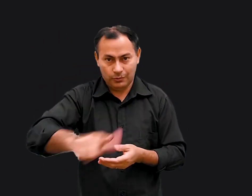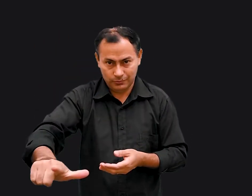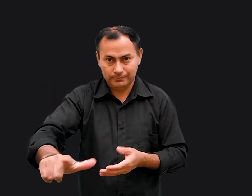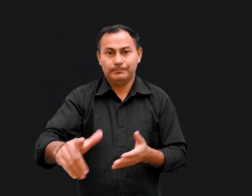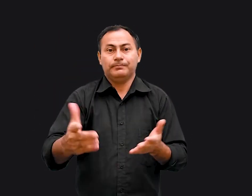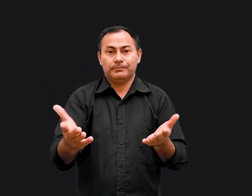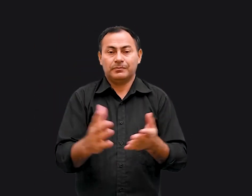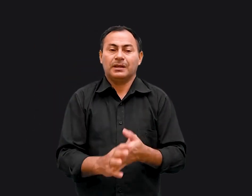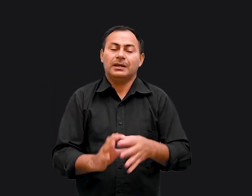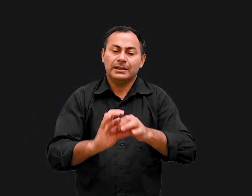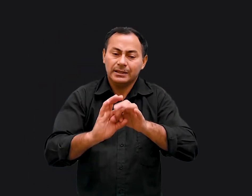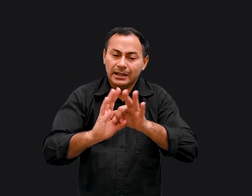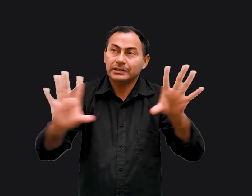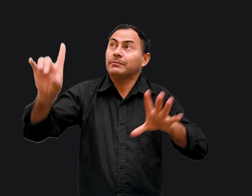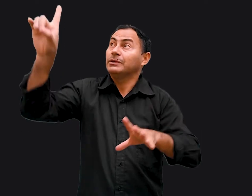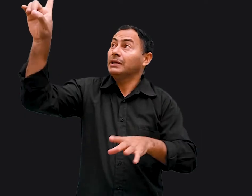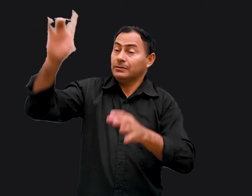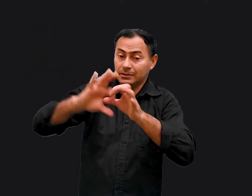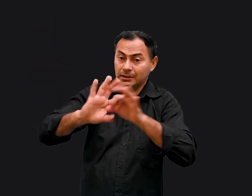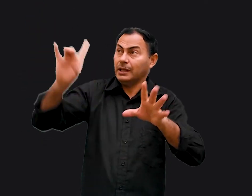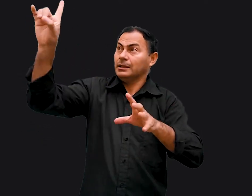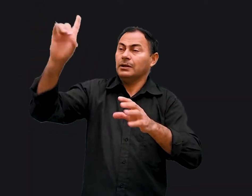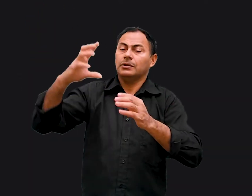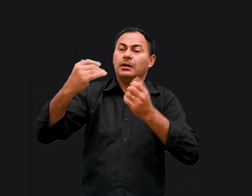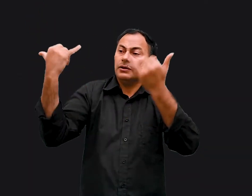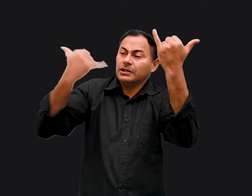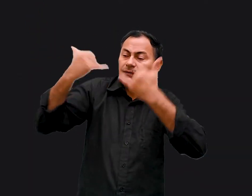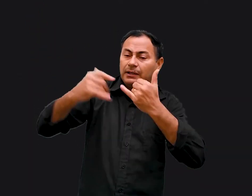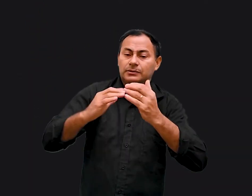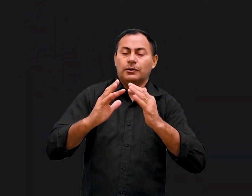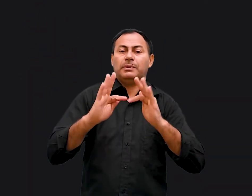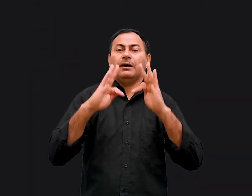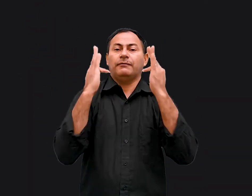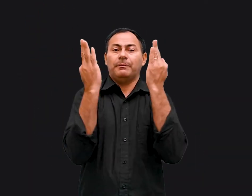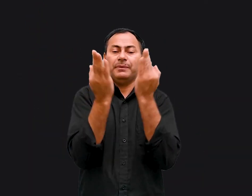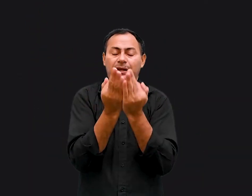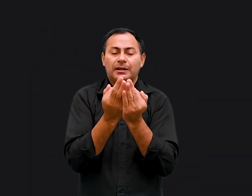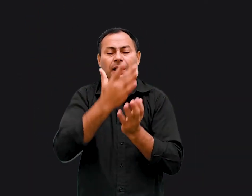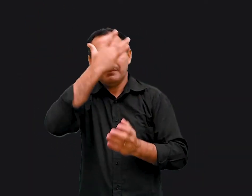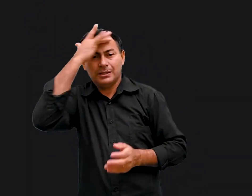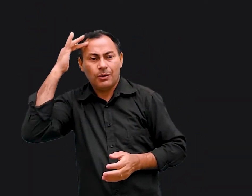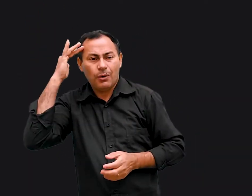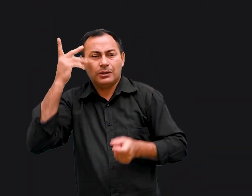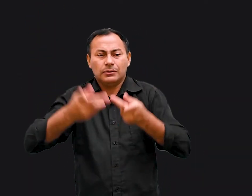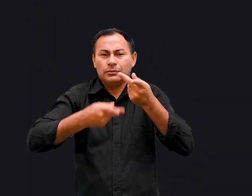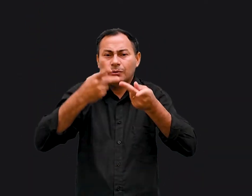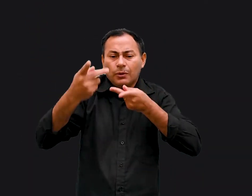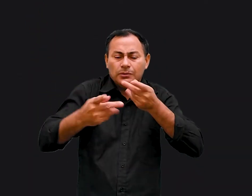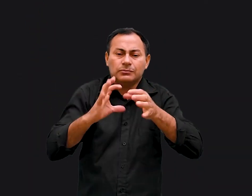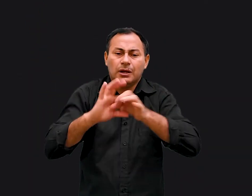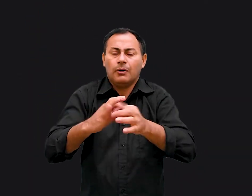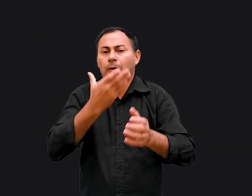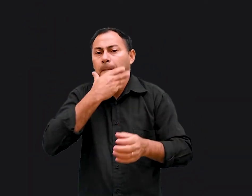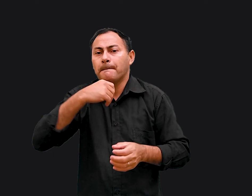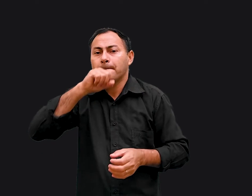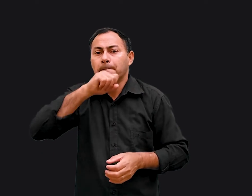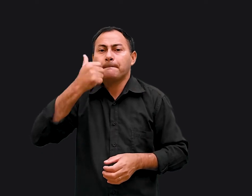e deixamos que Deus nos conte sobre o lar, sobre as pessoas, companheiros e pais, como